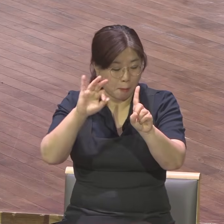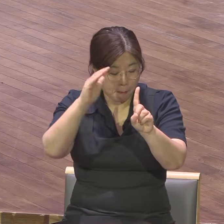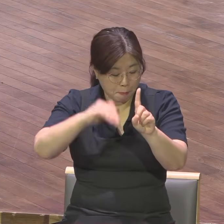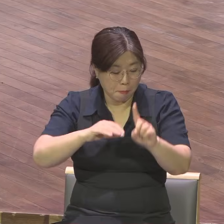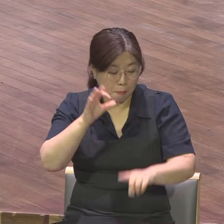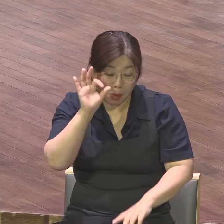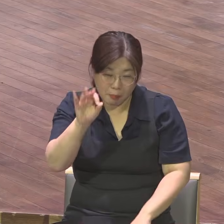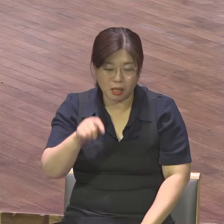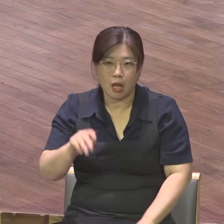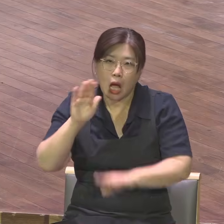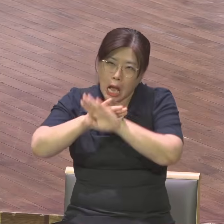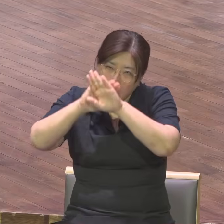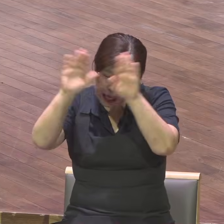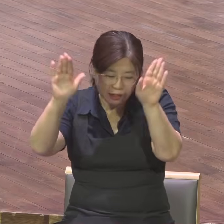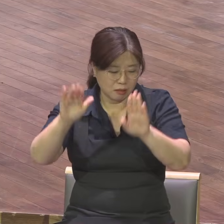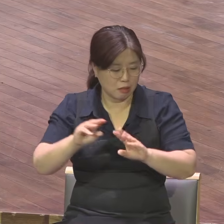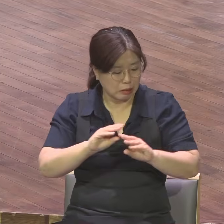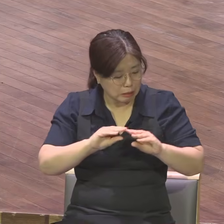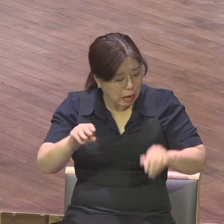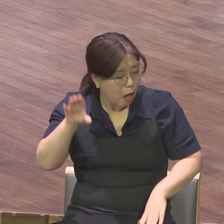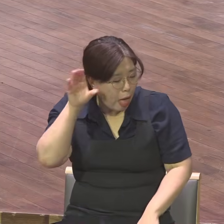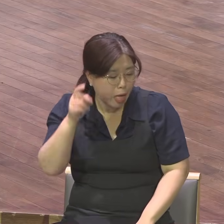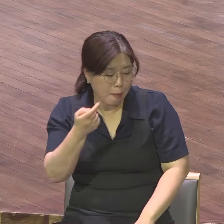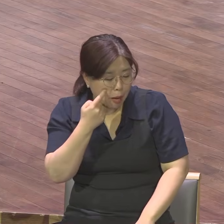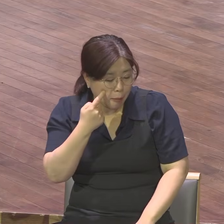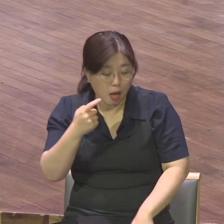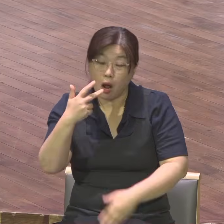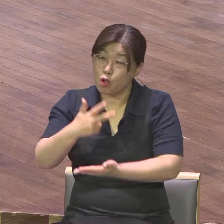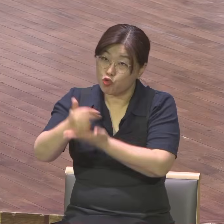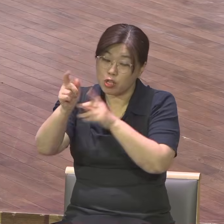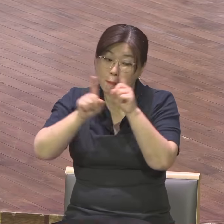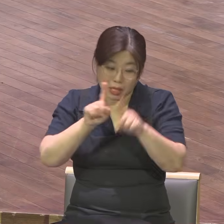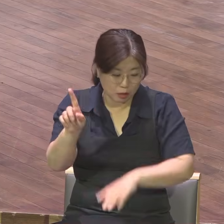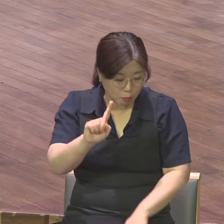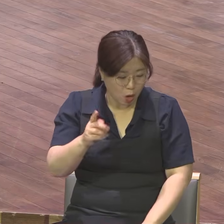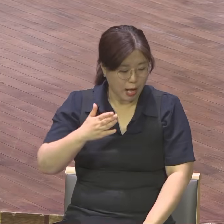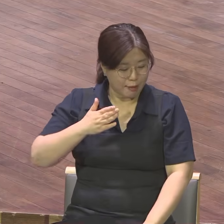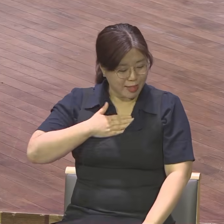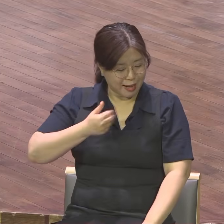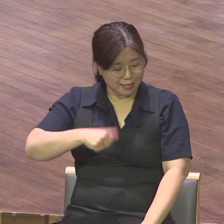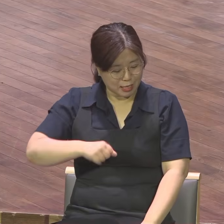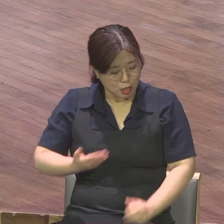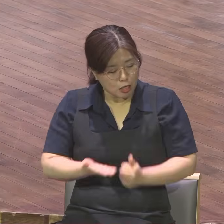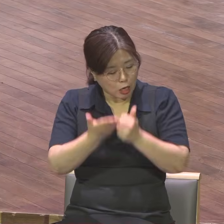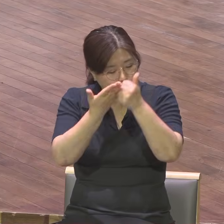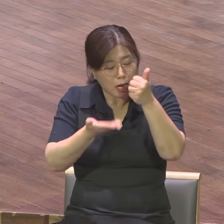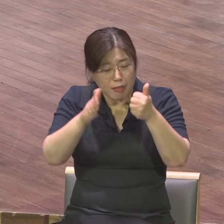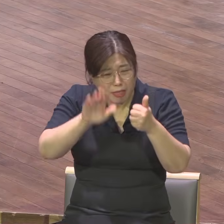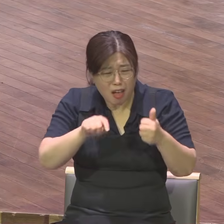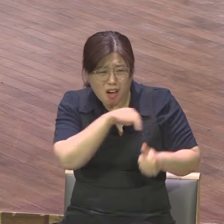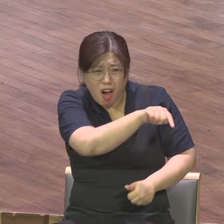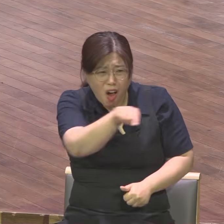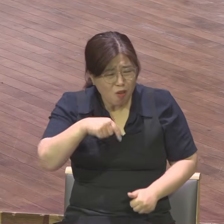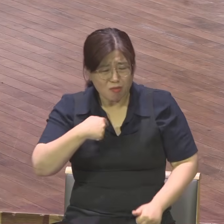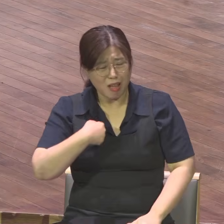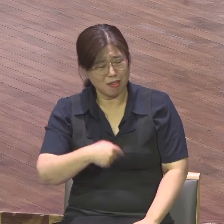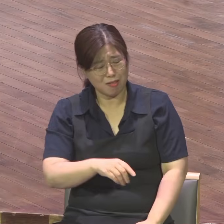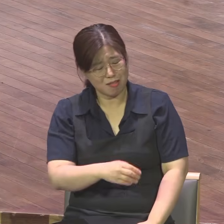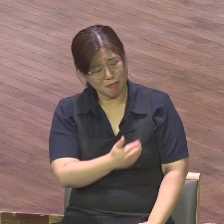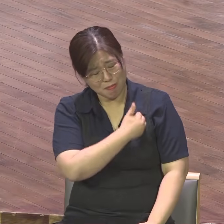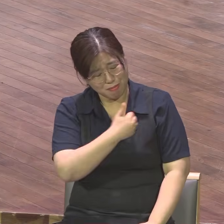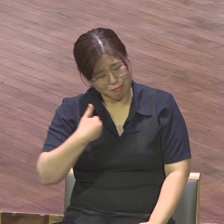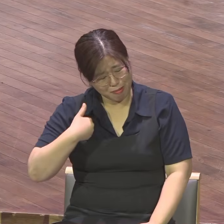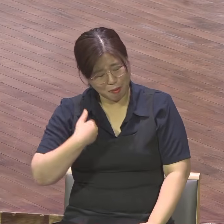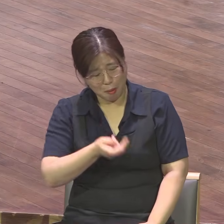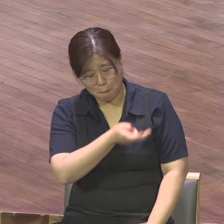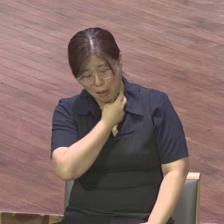들으라, 땅이여 귀를 기울이라. 여호와께서 말씀하시를 내가 자식을 양육하였거늘 그들이 나를 거역하였도다.